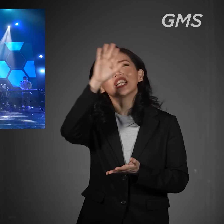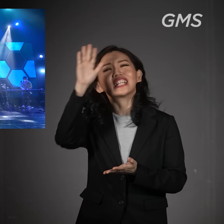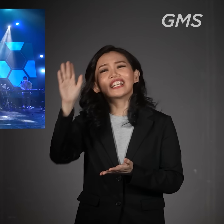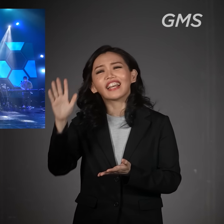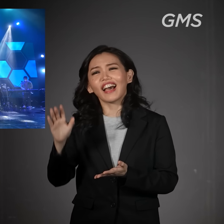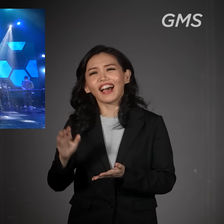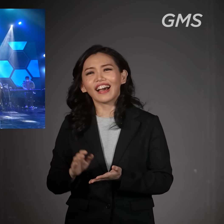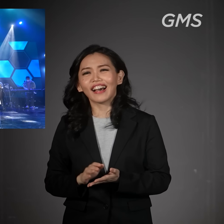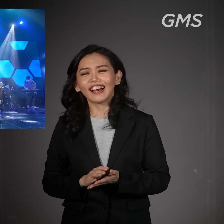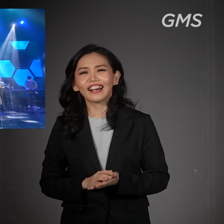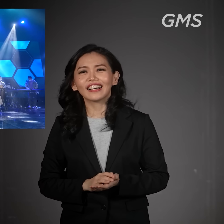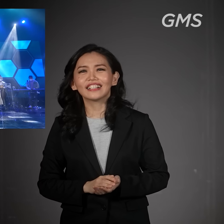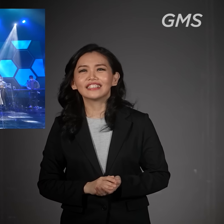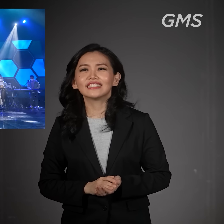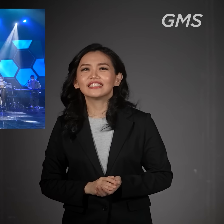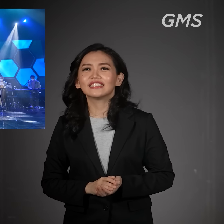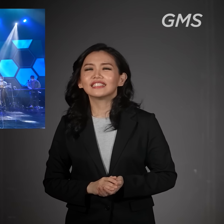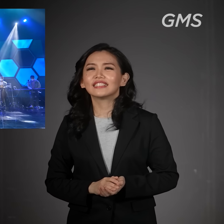termulia,